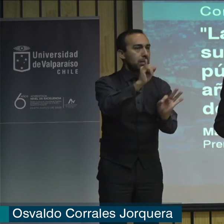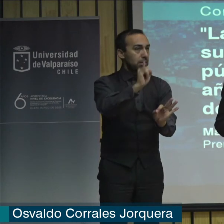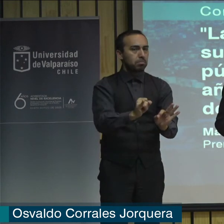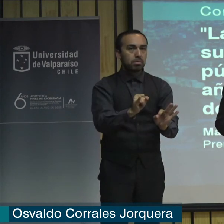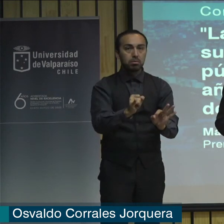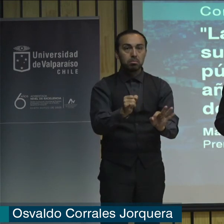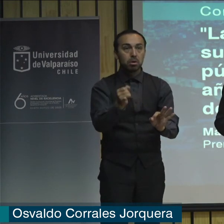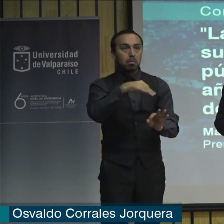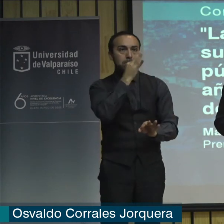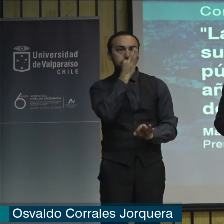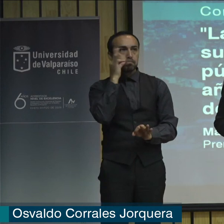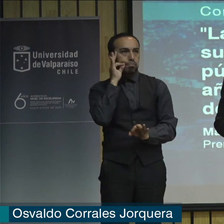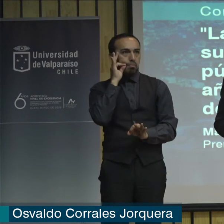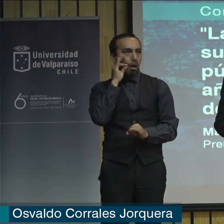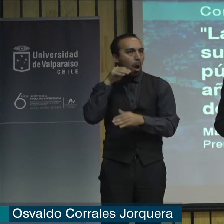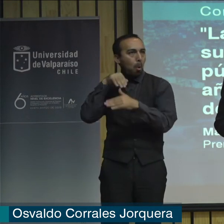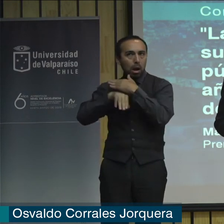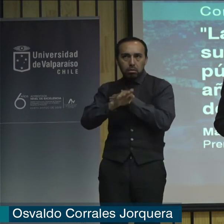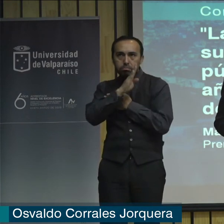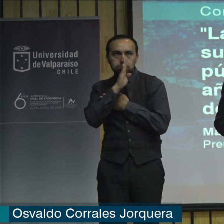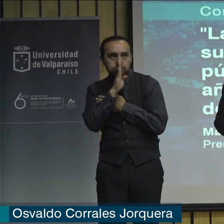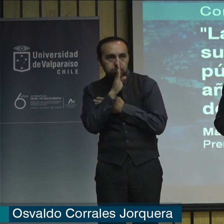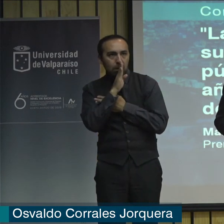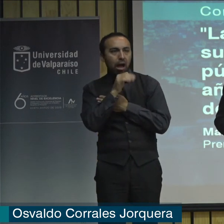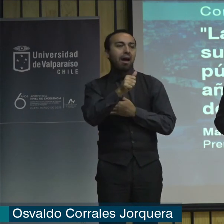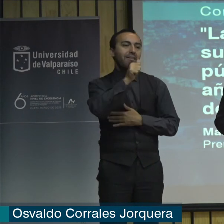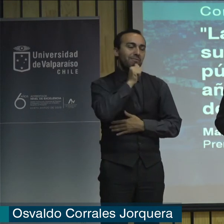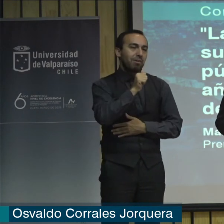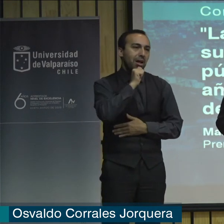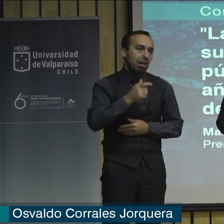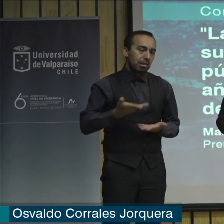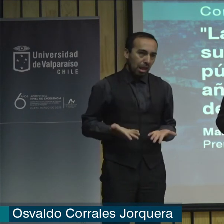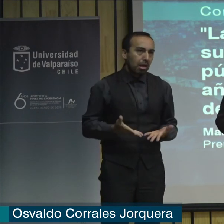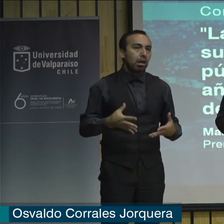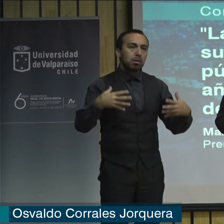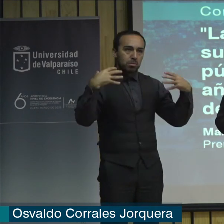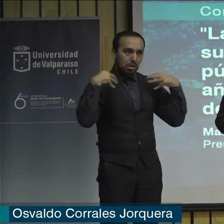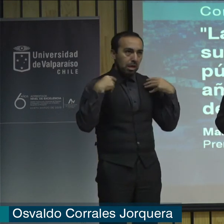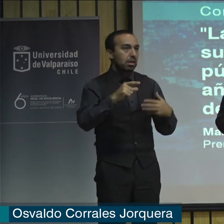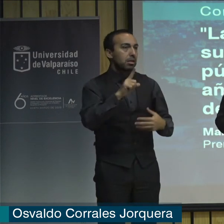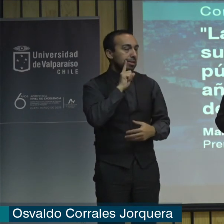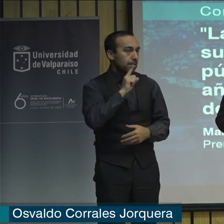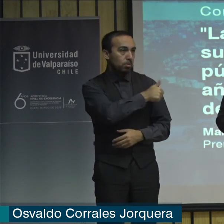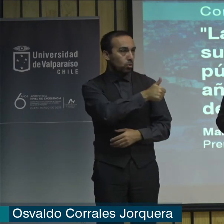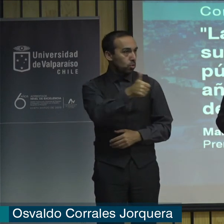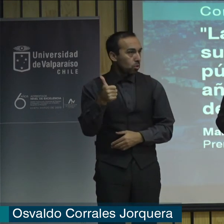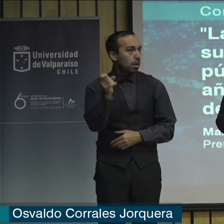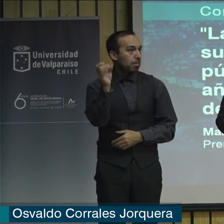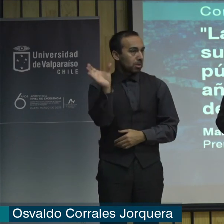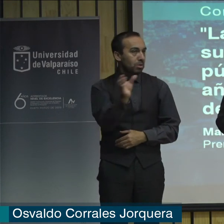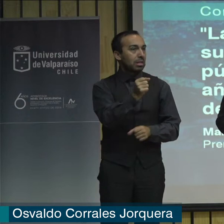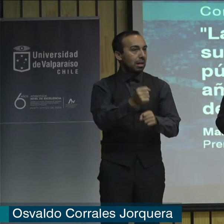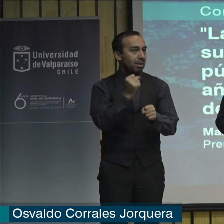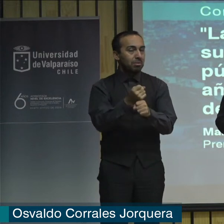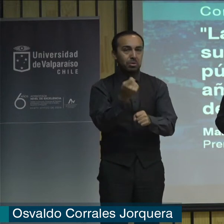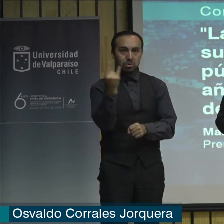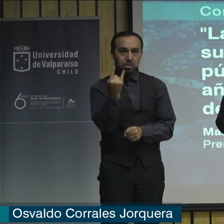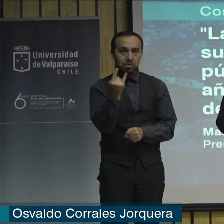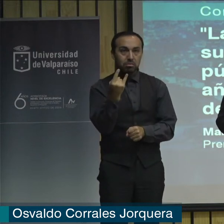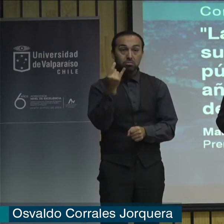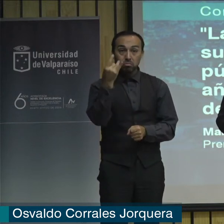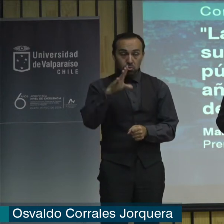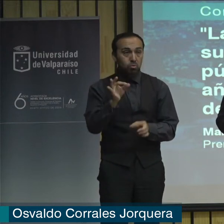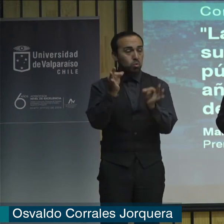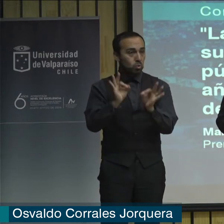estaríamos faltando al más mínimo de ver que tenemos los universitarios y las universitarias es justamente cuando alentamos el